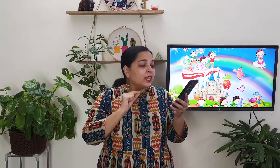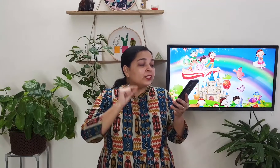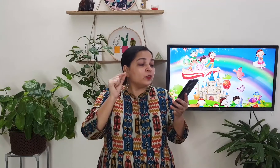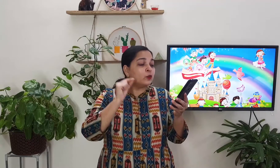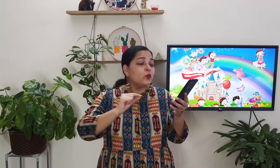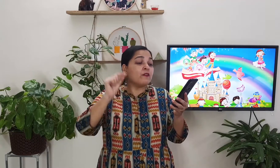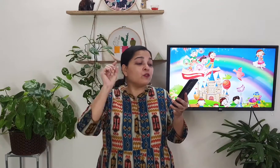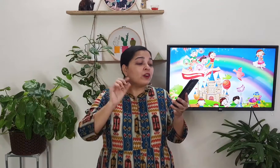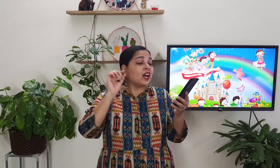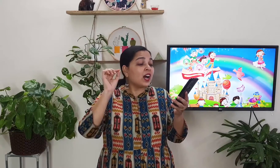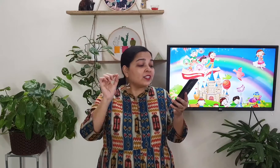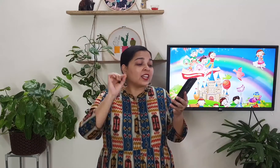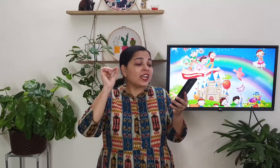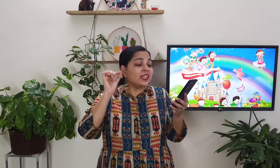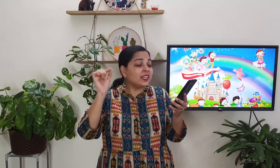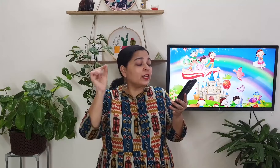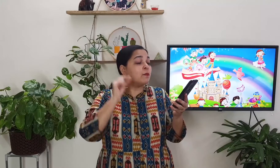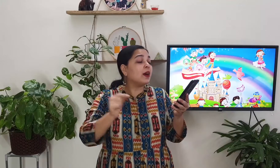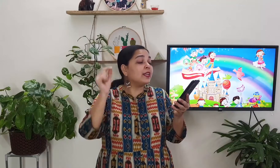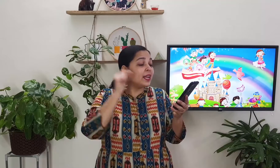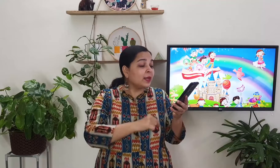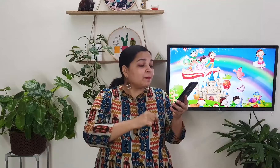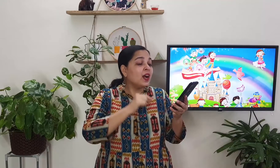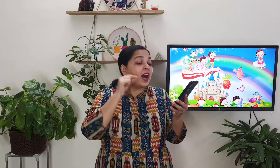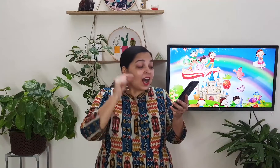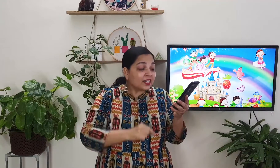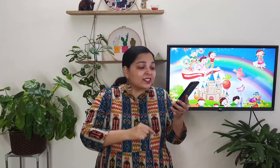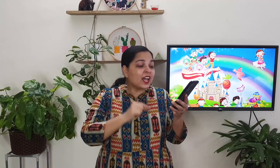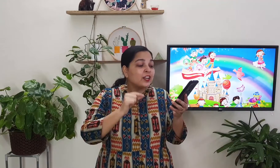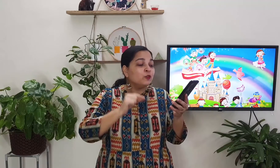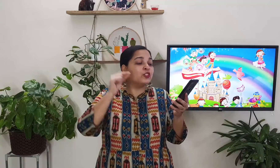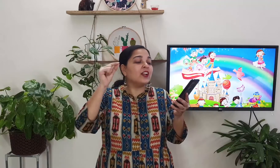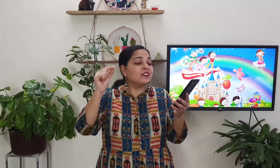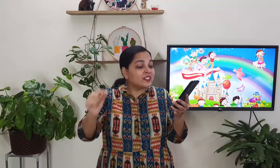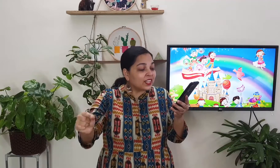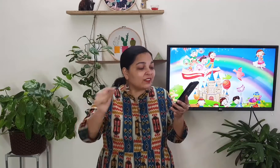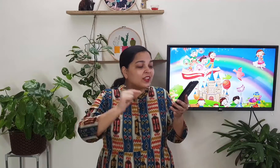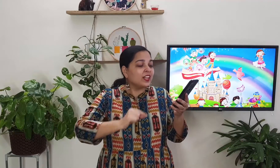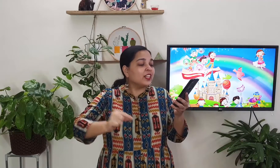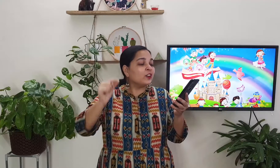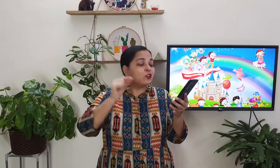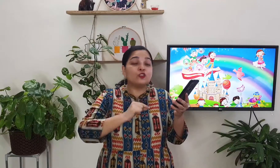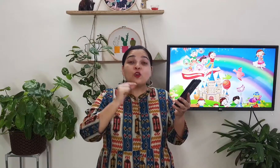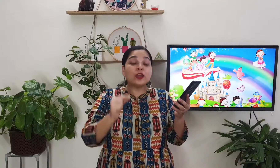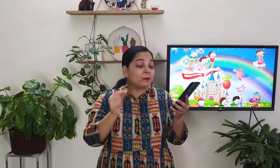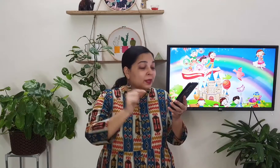சந்தோஷம் பெறுவீர்கள். அவருடைய பெயரை பயன்படுத்த இயேசு நமக்கு அதிகாரம் கொடுத்தார். இயேசு என்ன